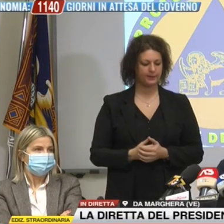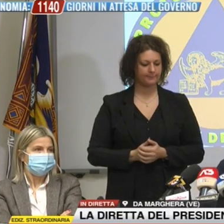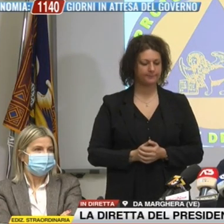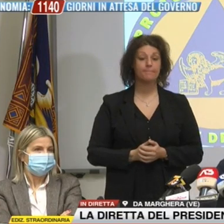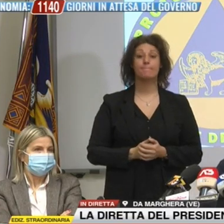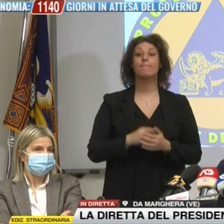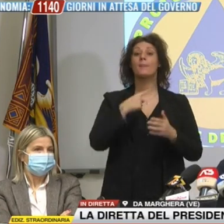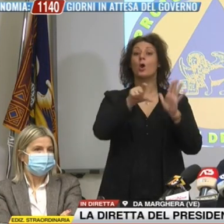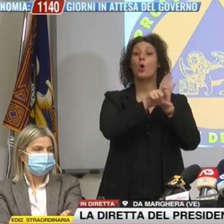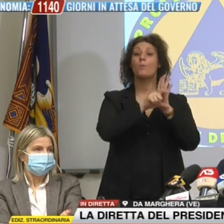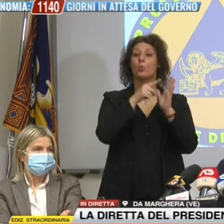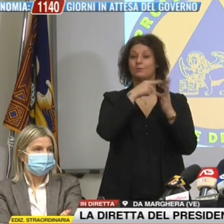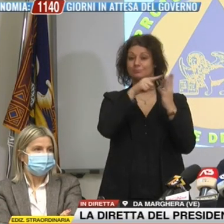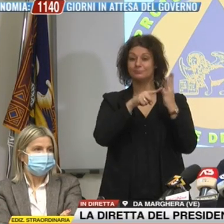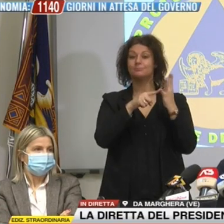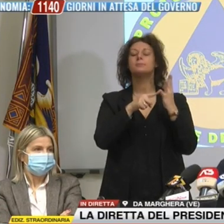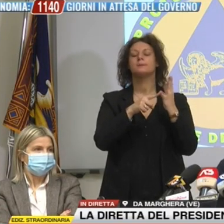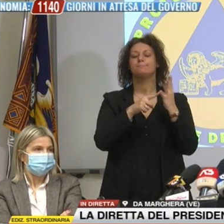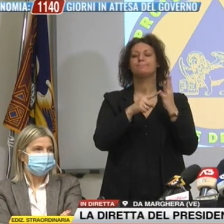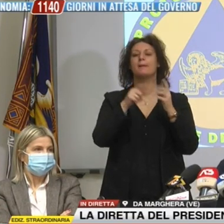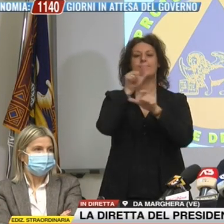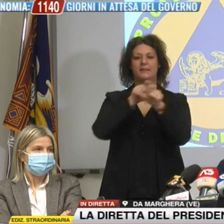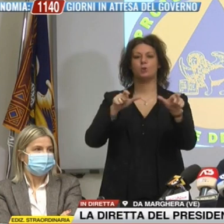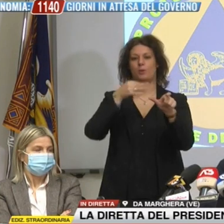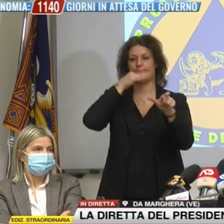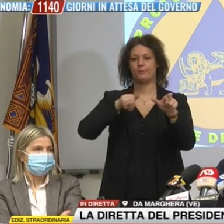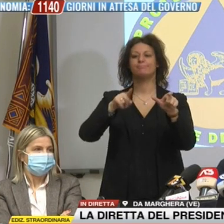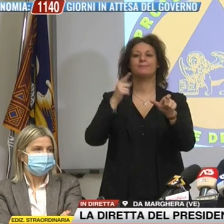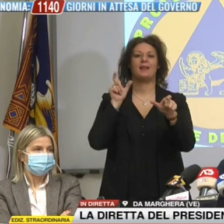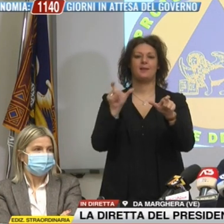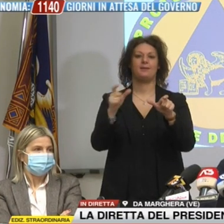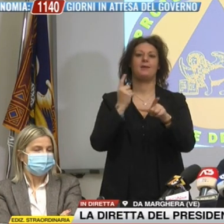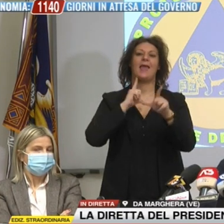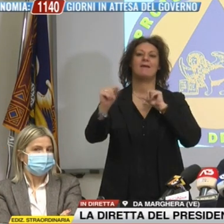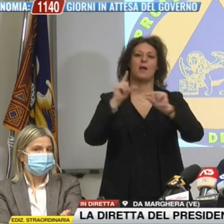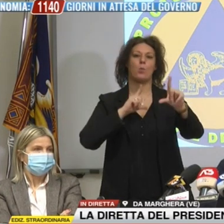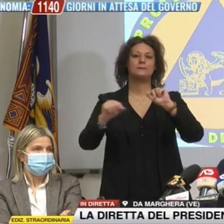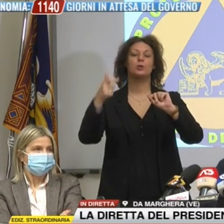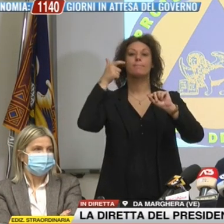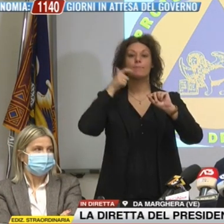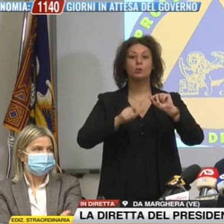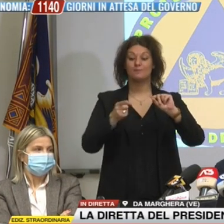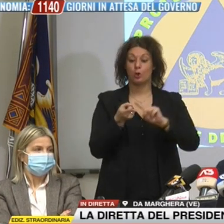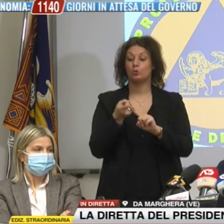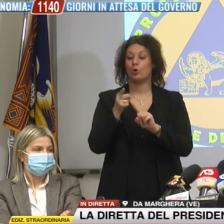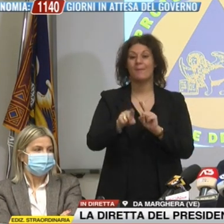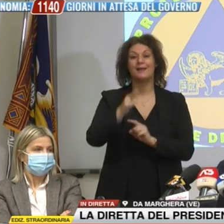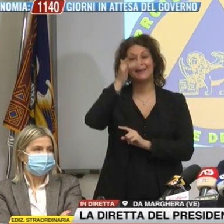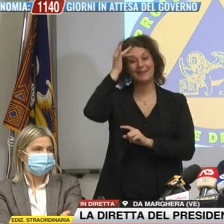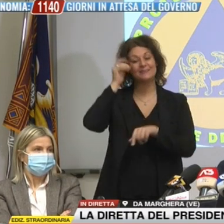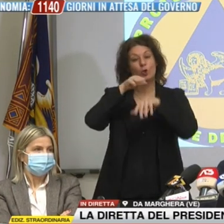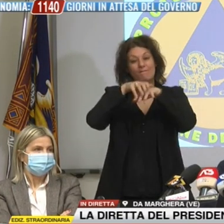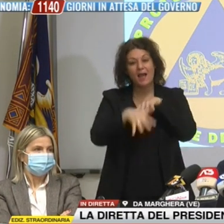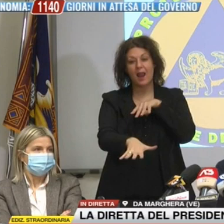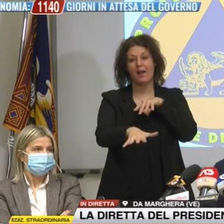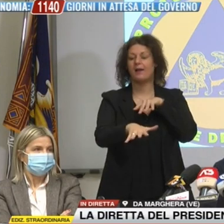Potrebbero esserci ulteriori evacuazioni nelle prossime ore, questo in considerazione del fatto che il rischio valanghe domani appunto assumerà il